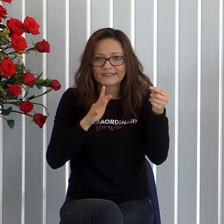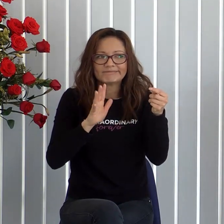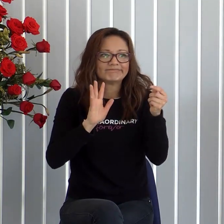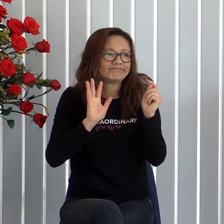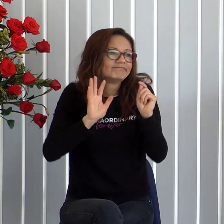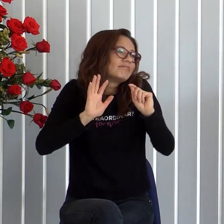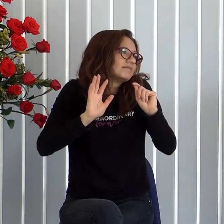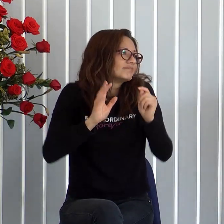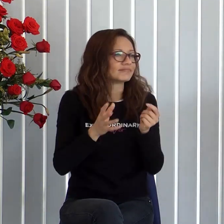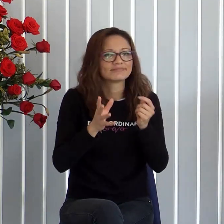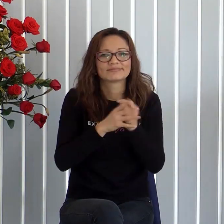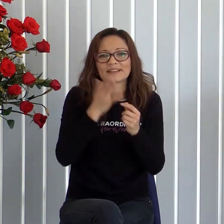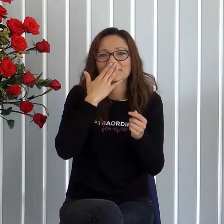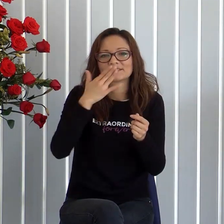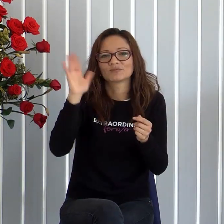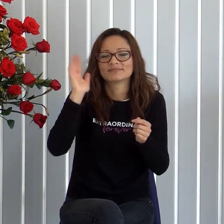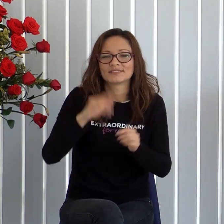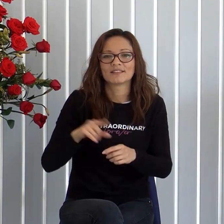desapareció.